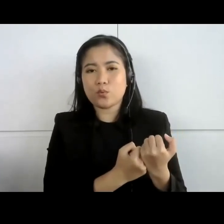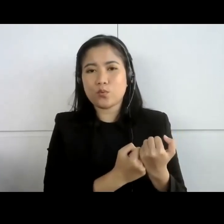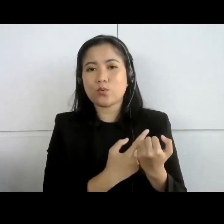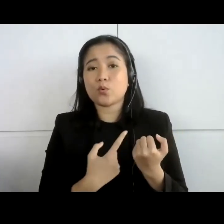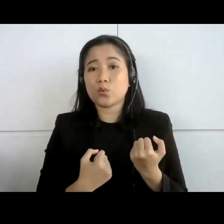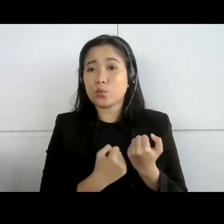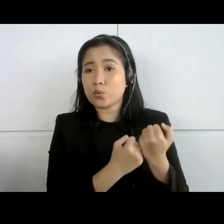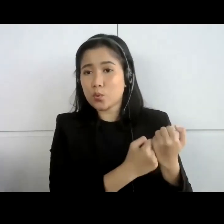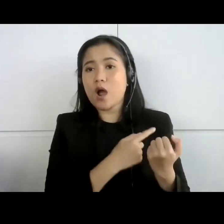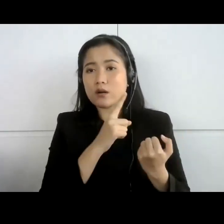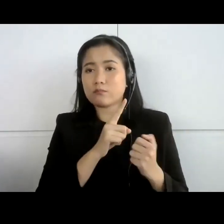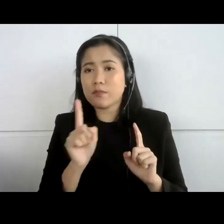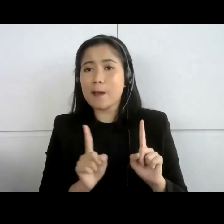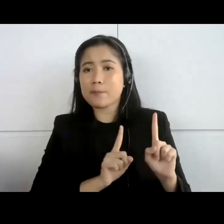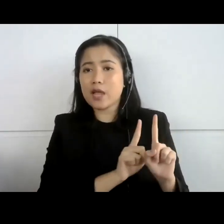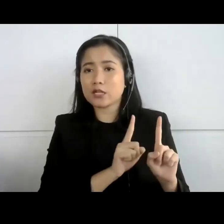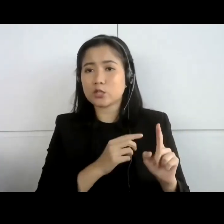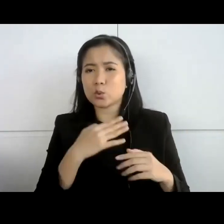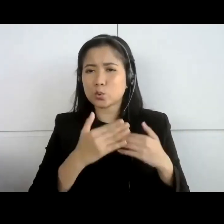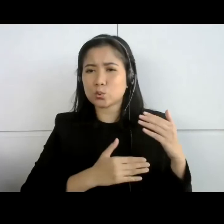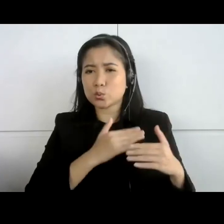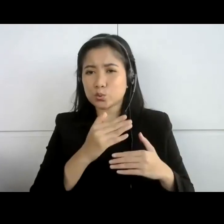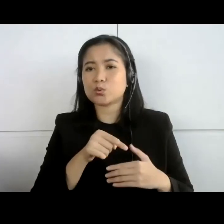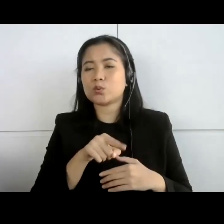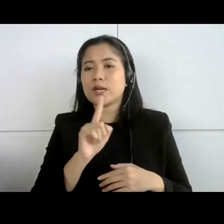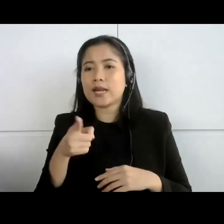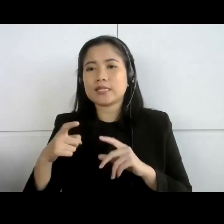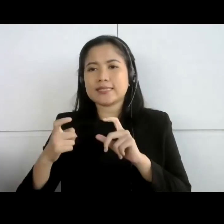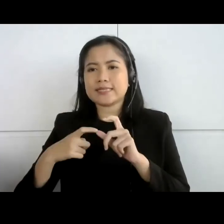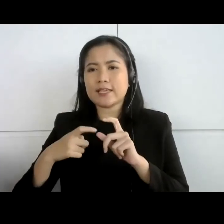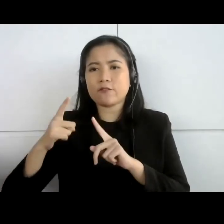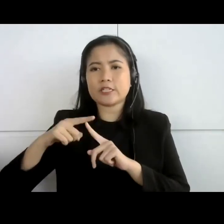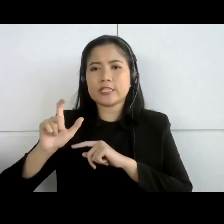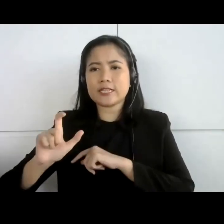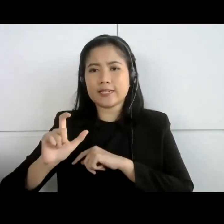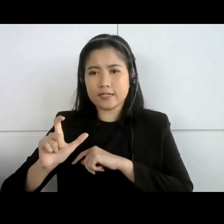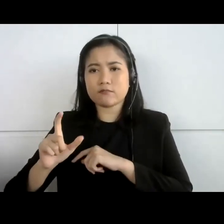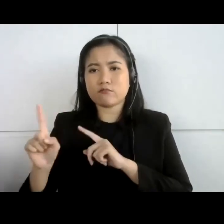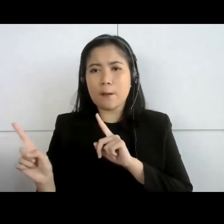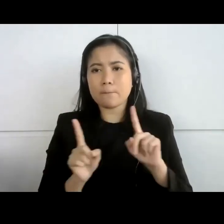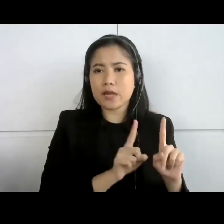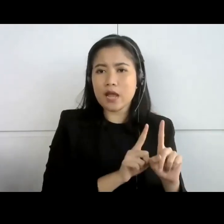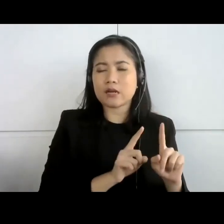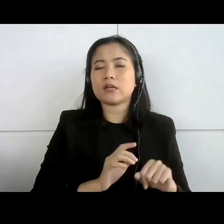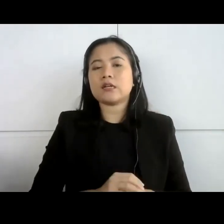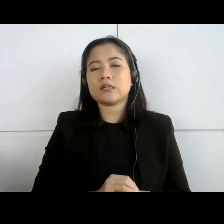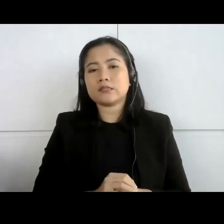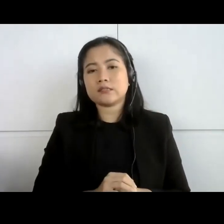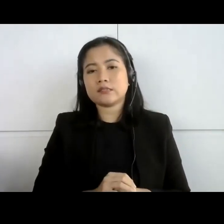dan terus ada pendampingan dari Save the Children, termasuk juga